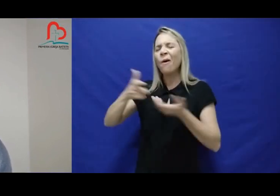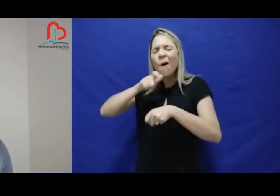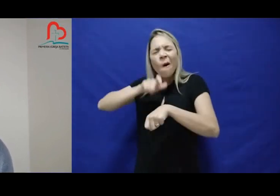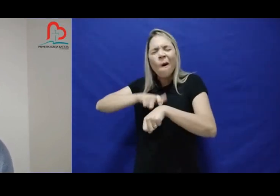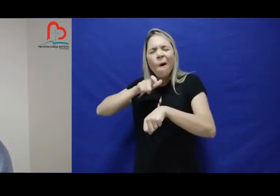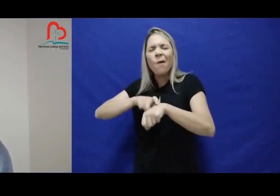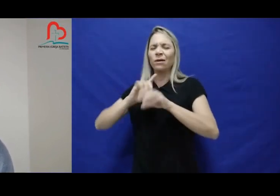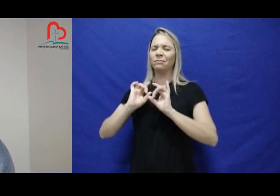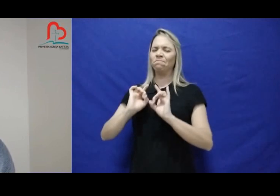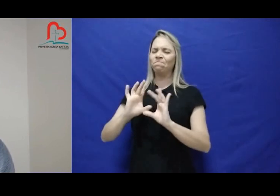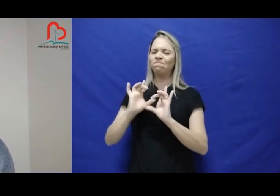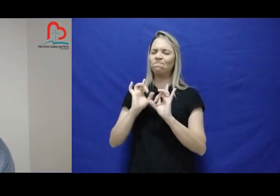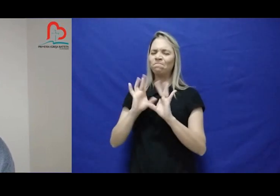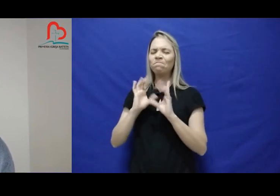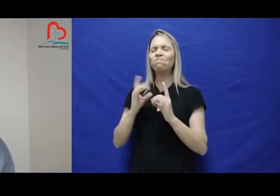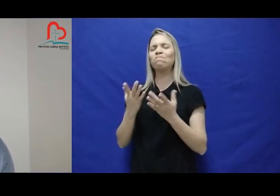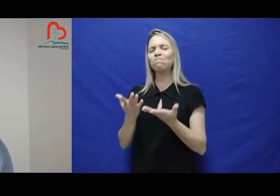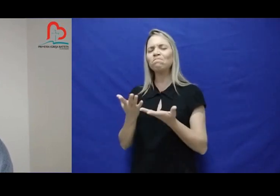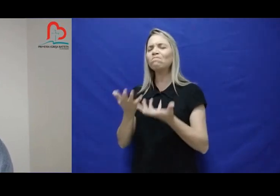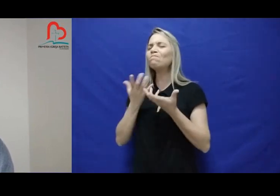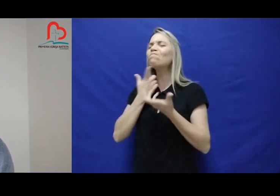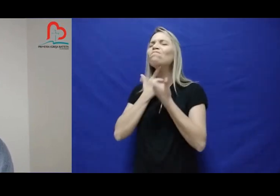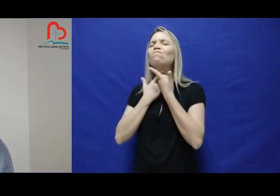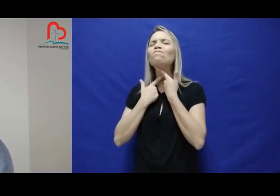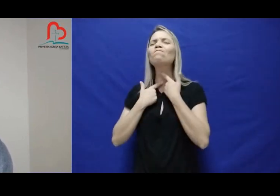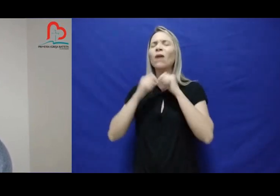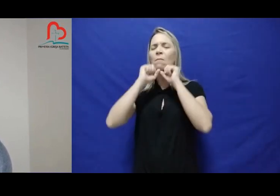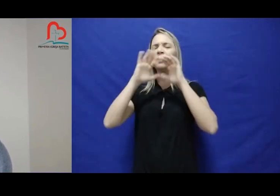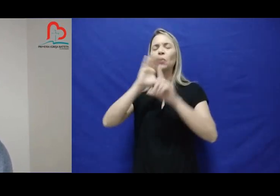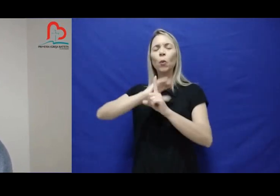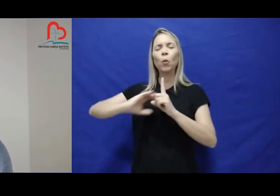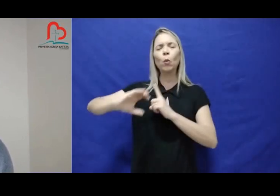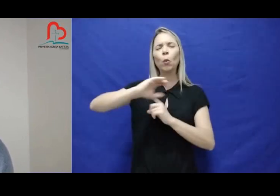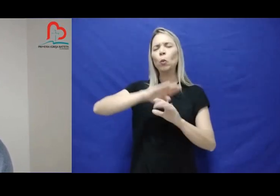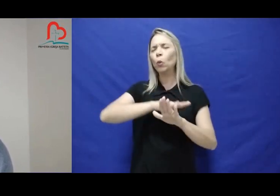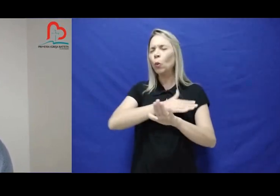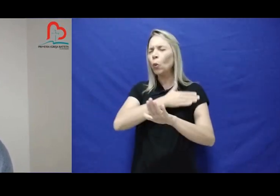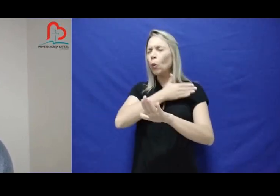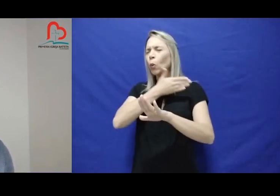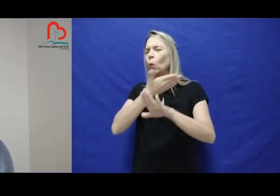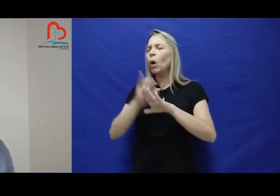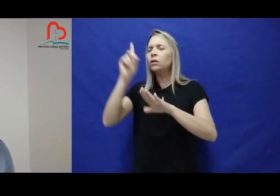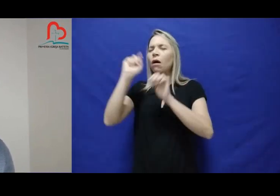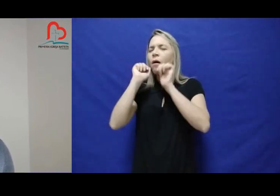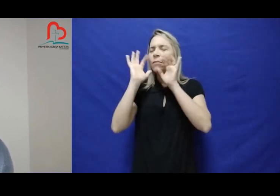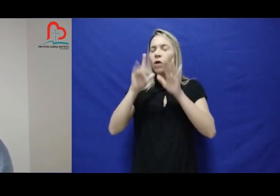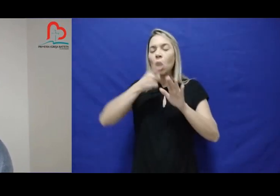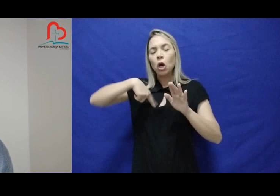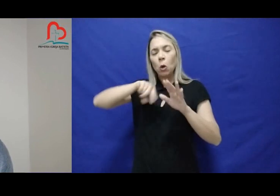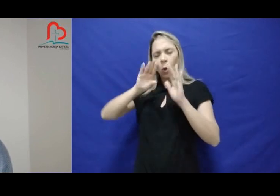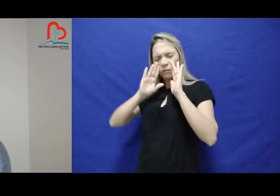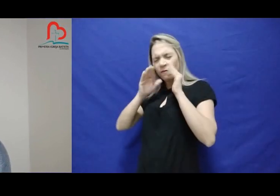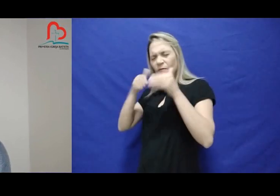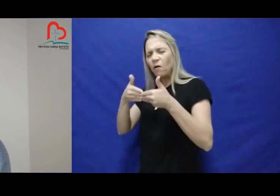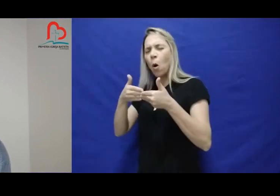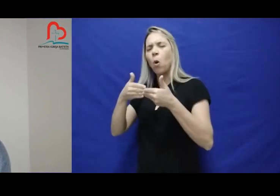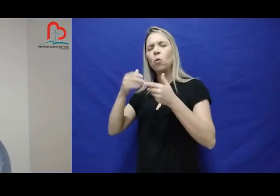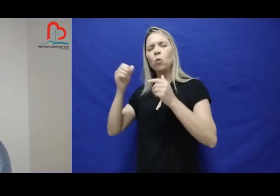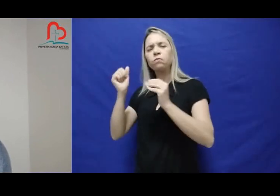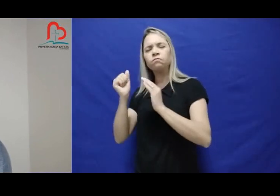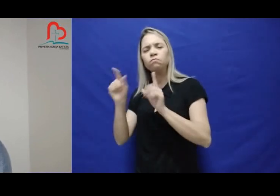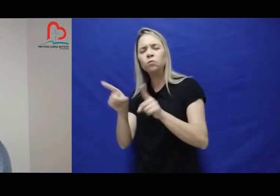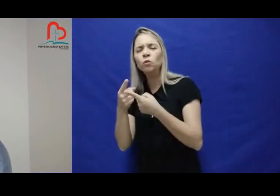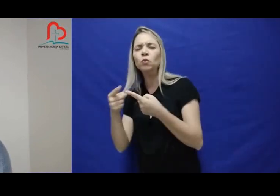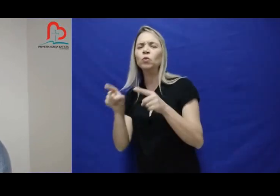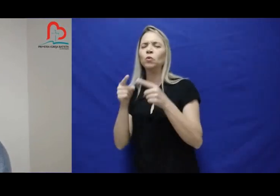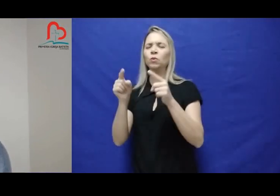o teu nome. Nesse momento, ó Pai, nós queremos colocar diante de Ti todos os atos desse culto. Ó Pai, que